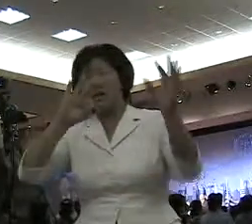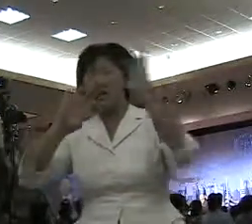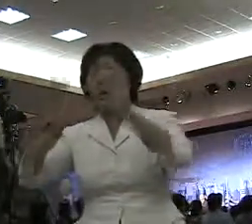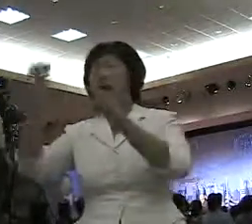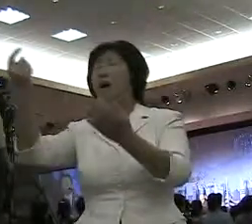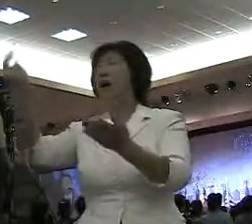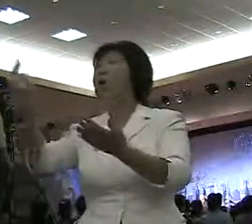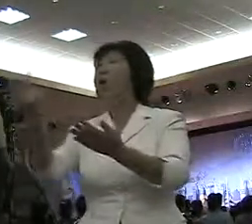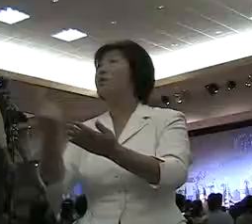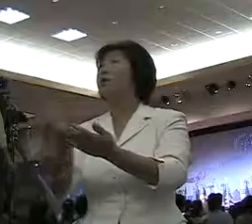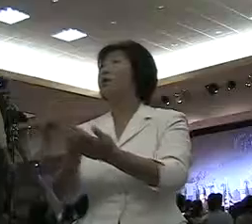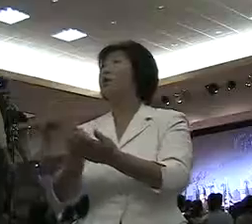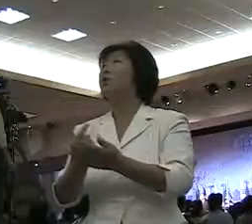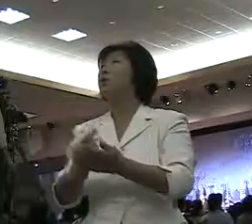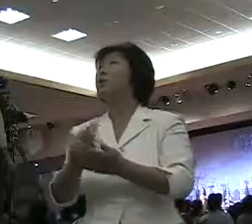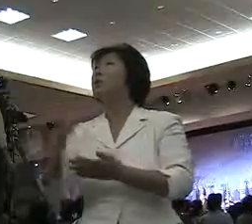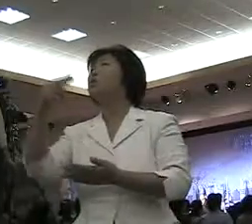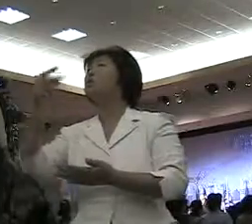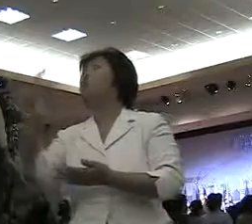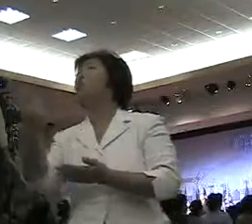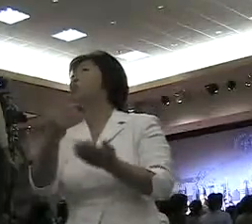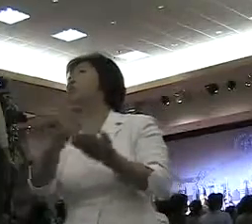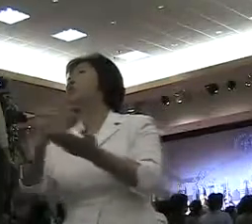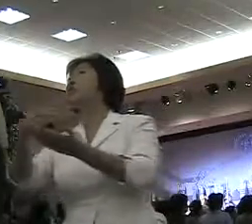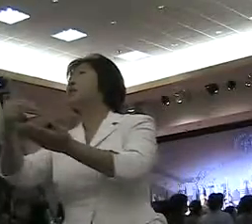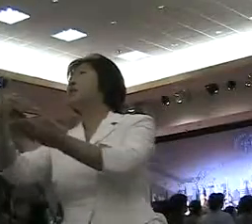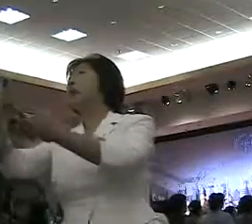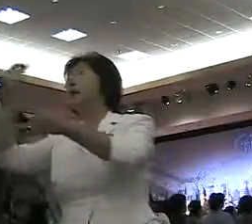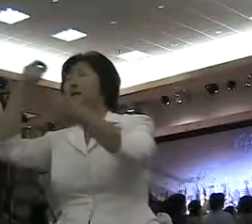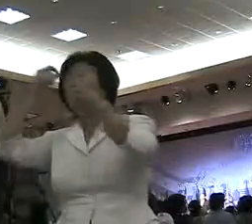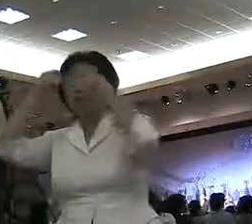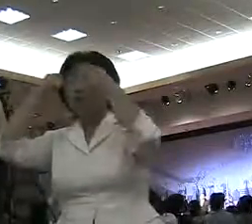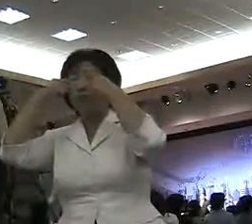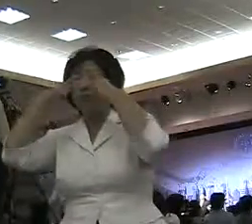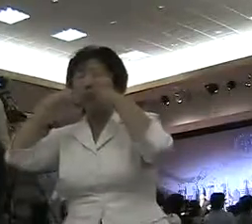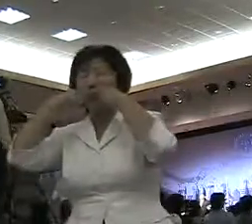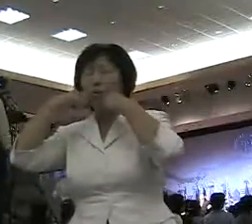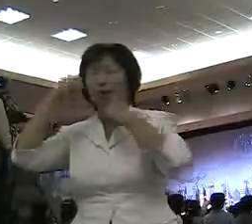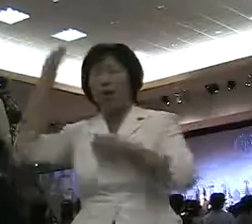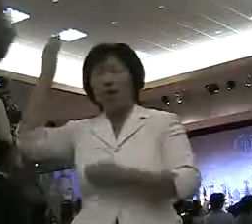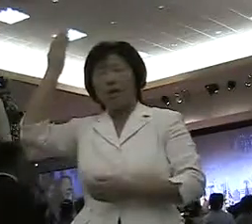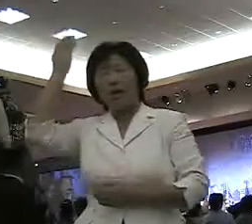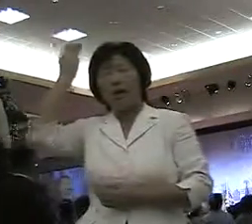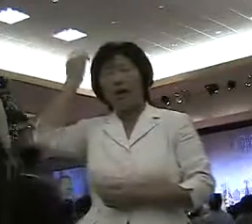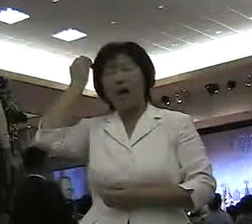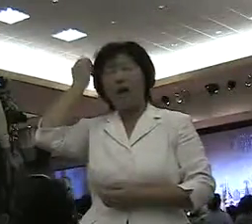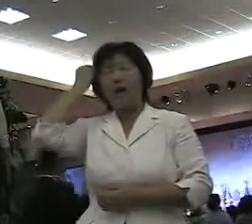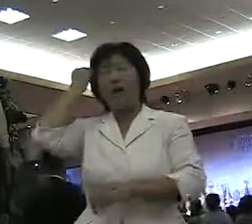주님의